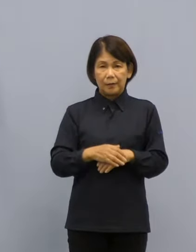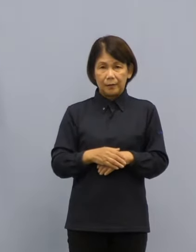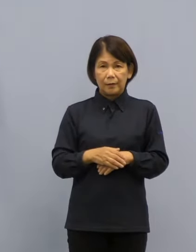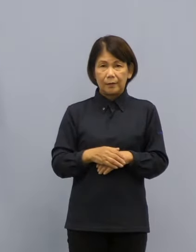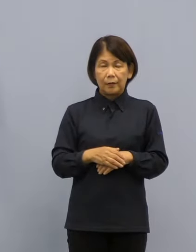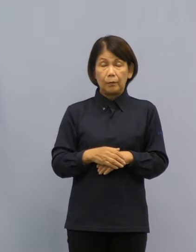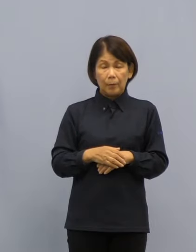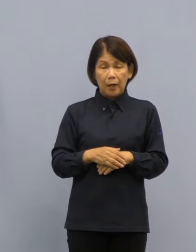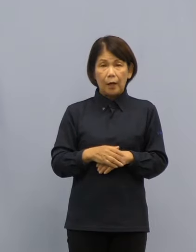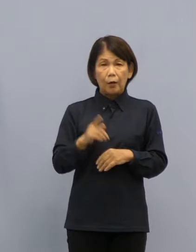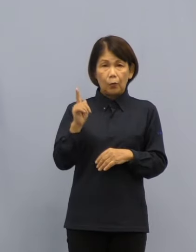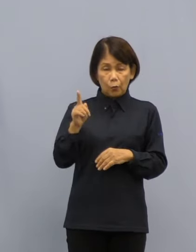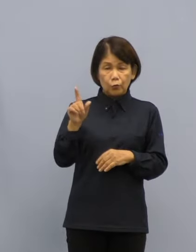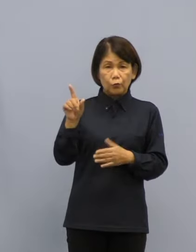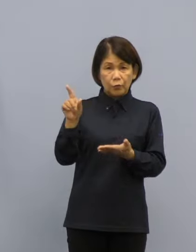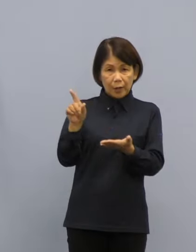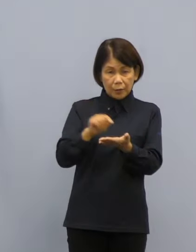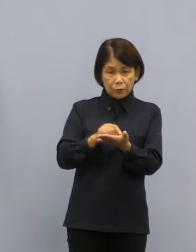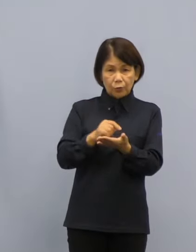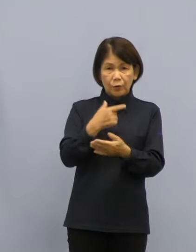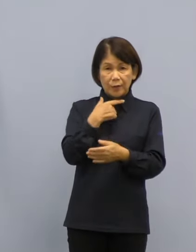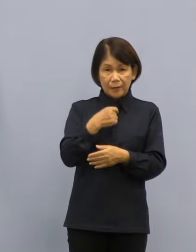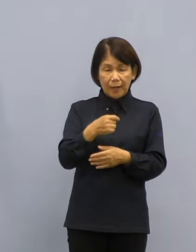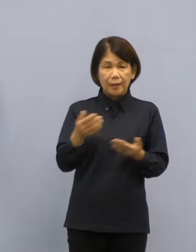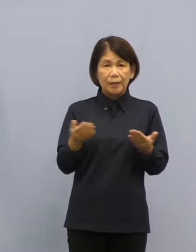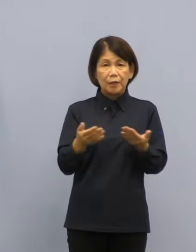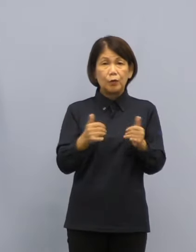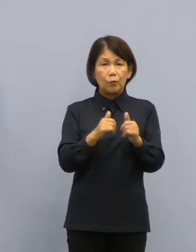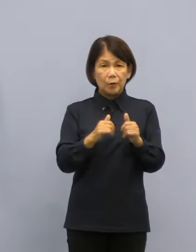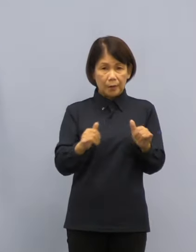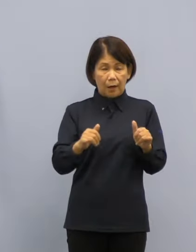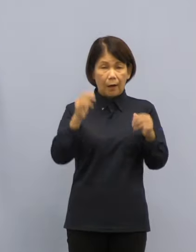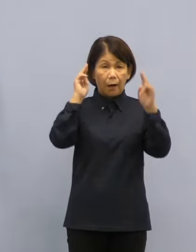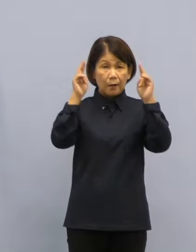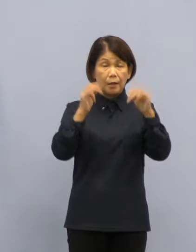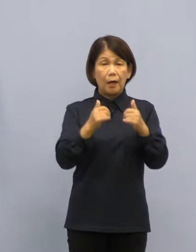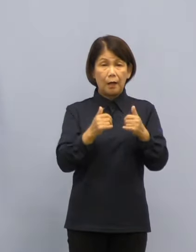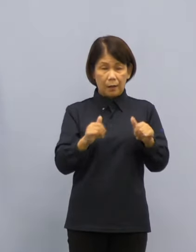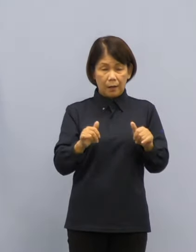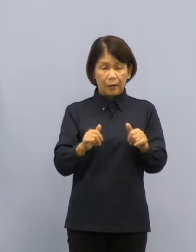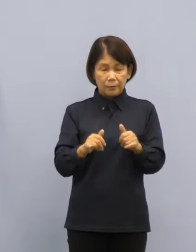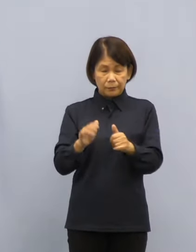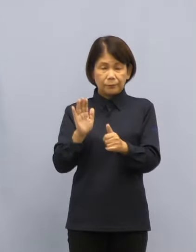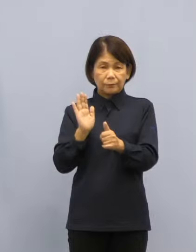業者とは個別に具体的な検討しているところでございます。以上です。